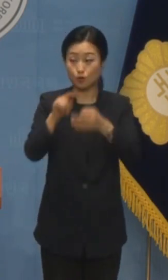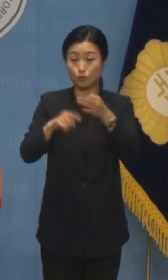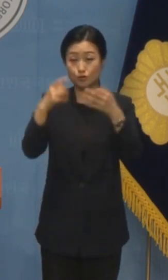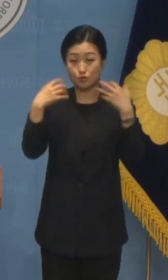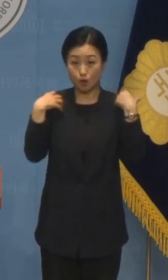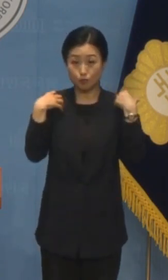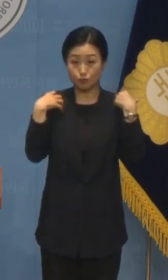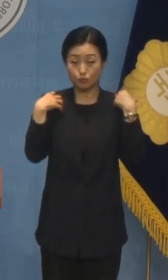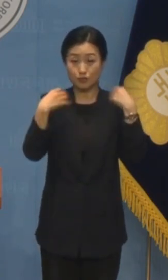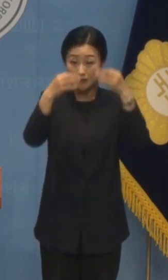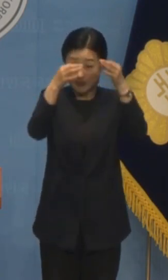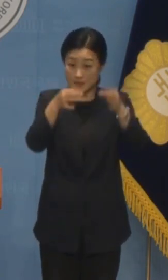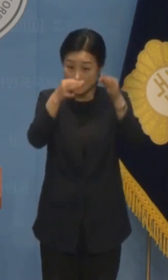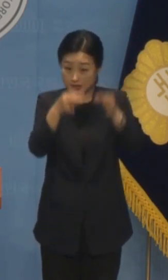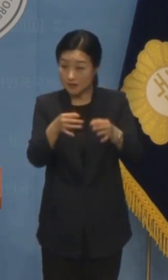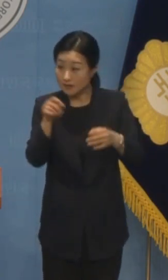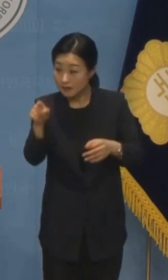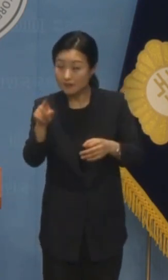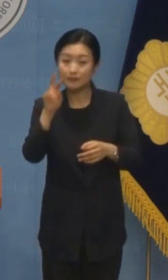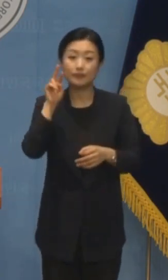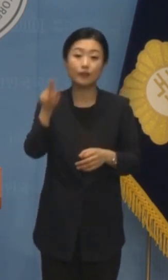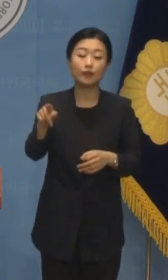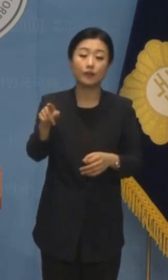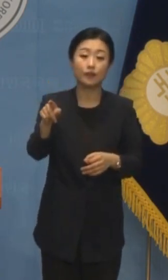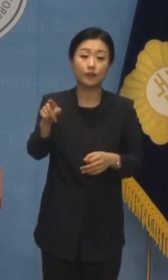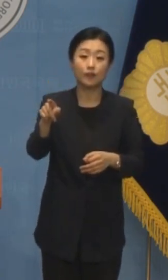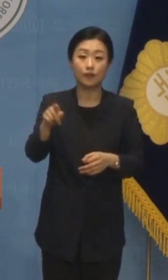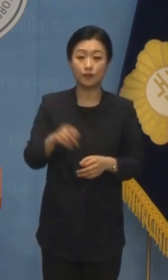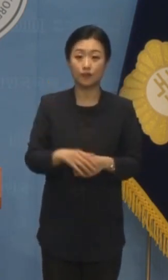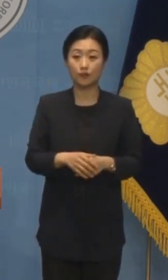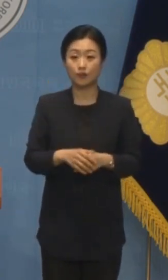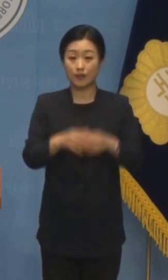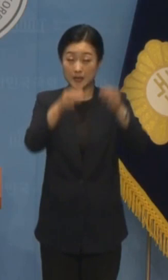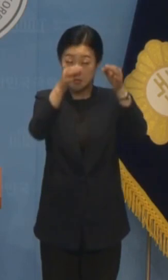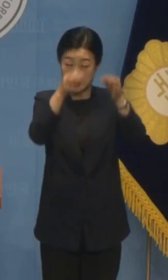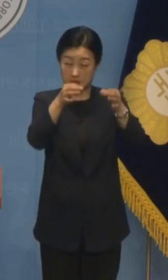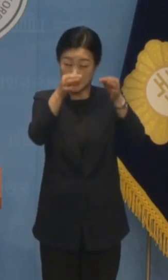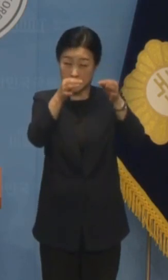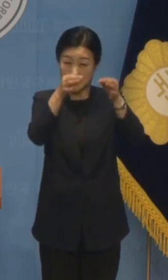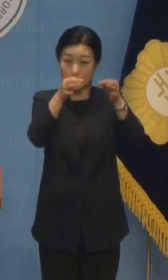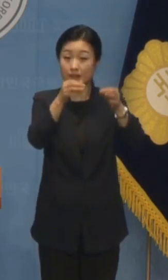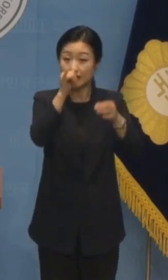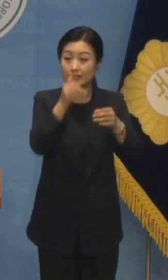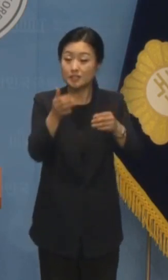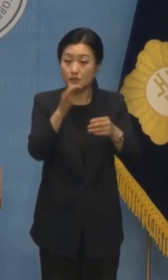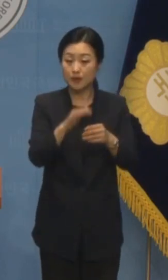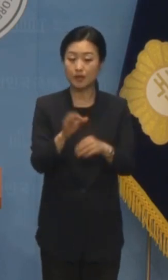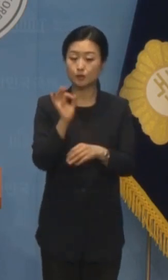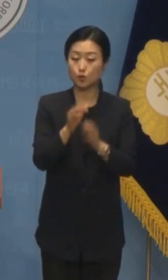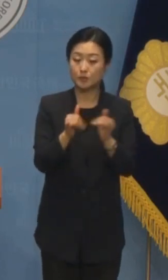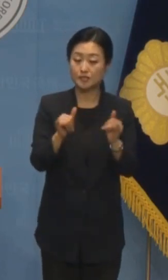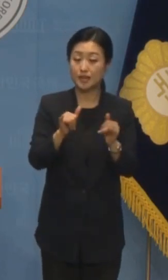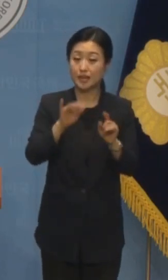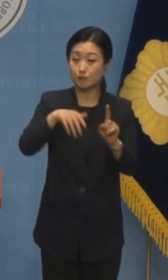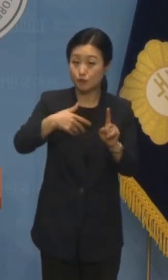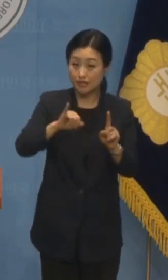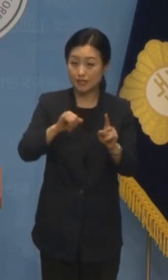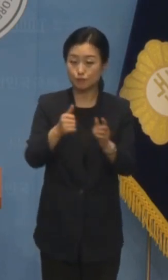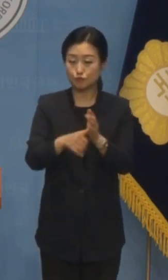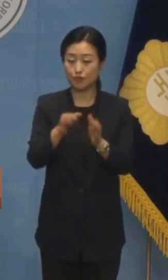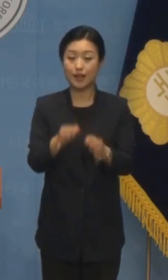주장 자체가 섣부른 진단입니다. 오름폭은 둔화했지만 1분기, 2분기 소비자 물가지수가 연속해서